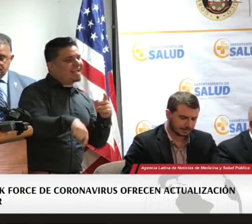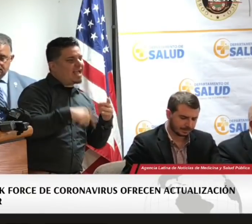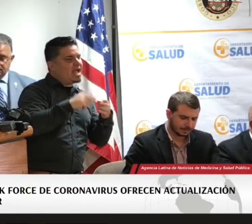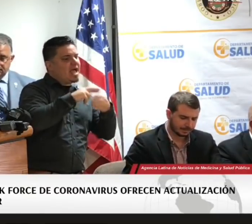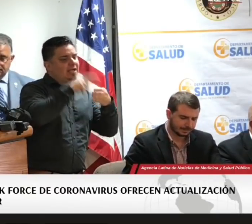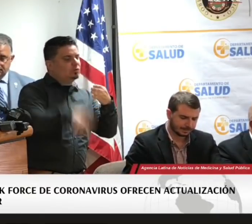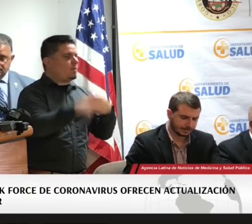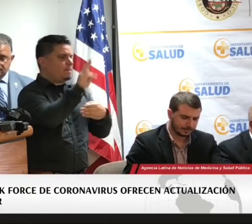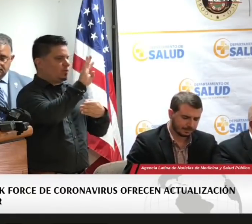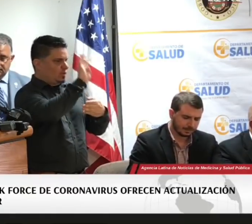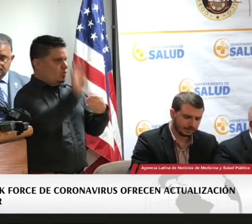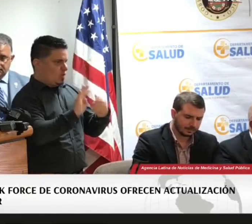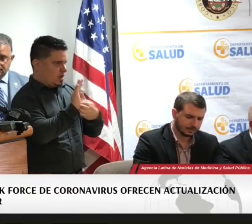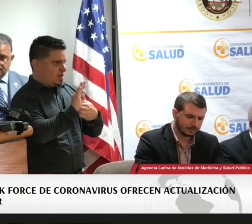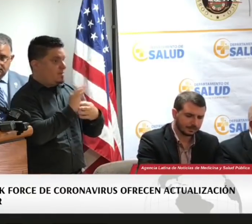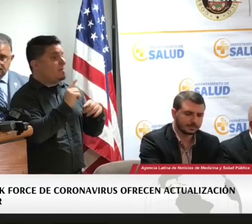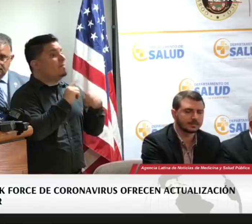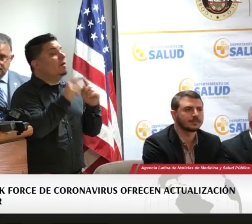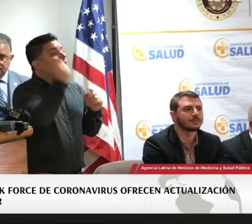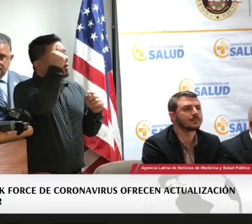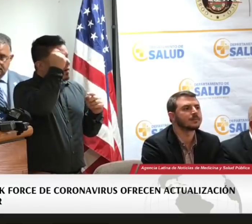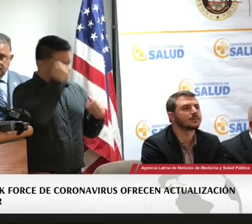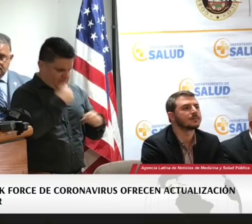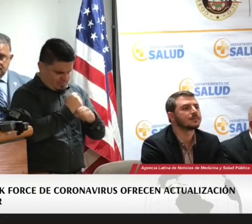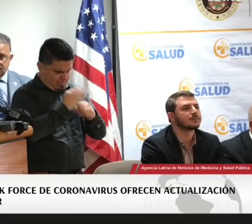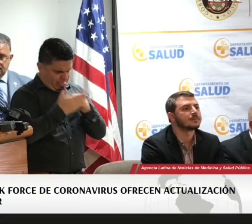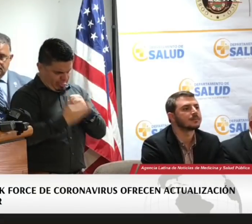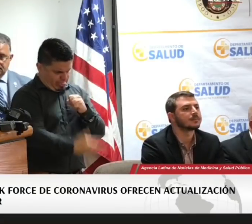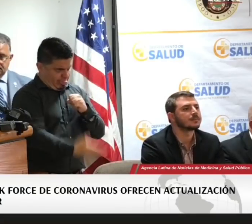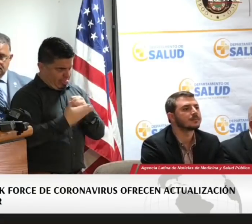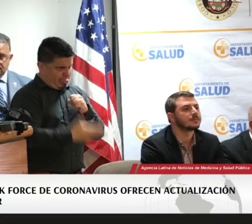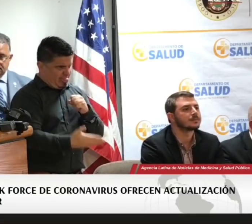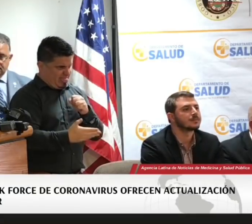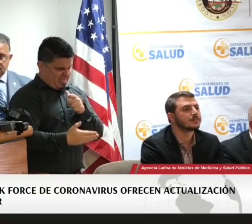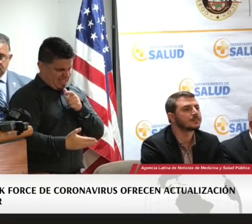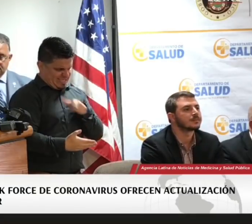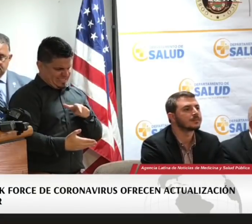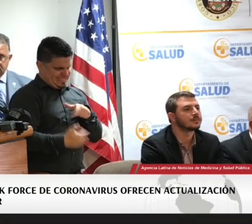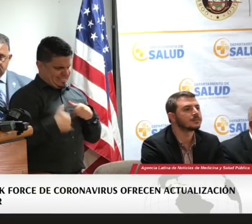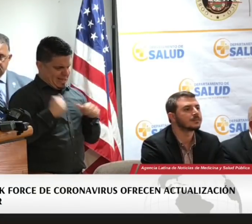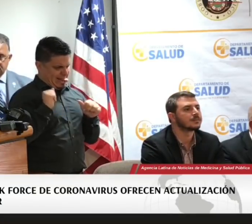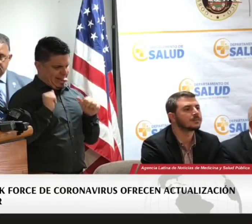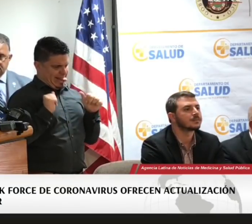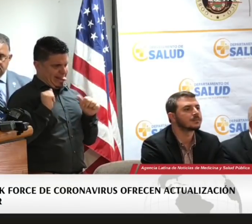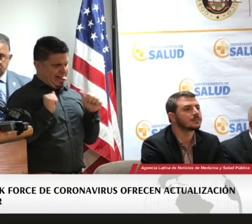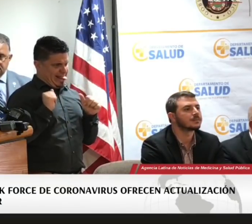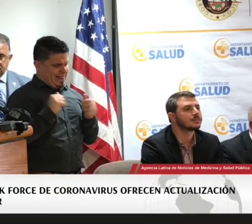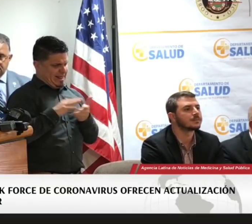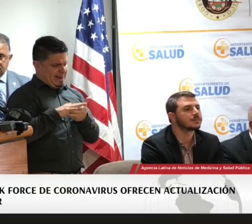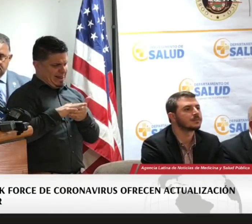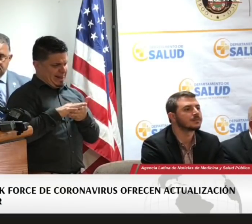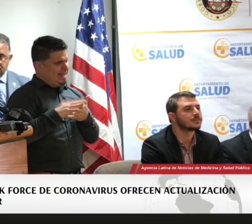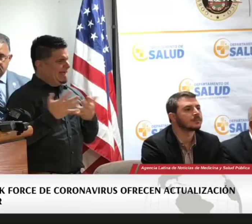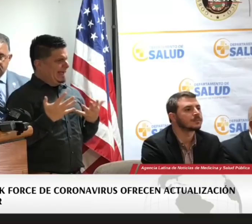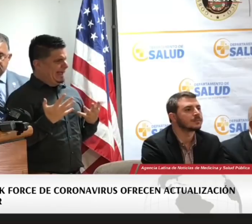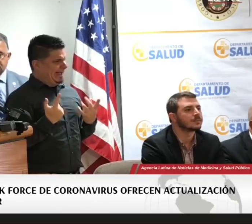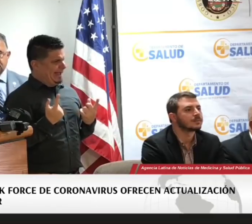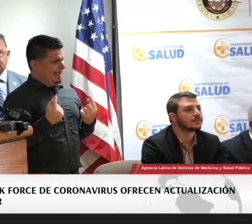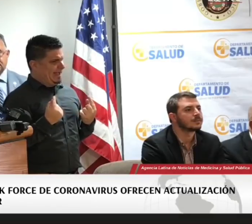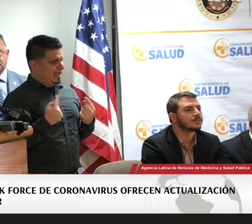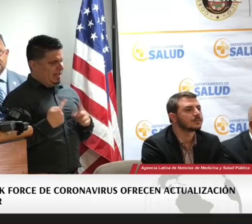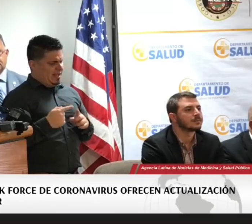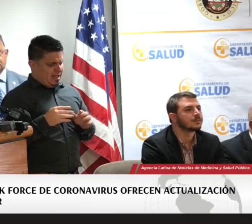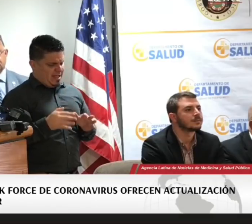por alguna razón este resultado arroja un resultado que es un equívoco, hay